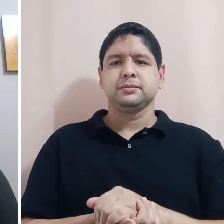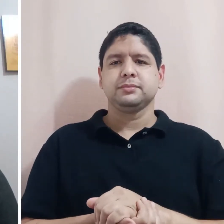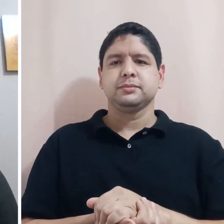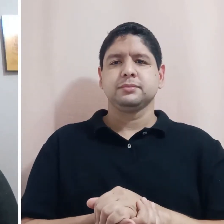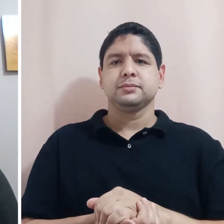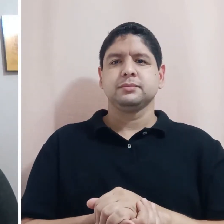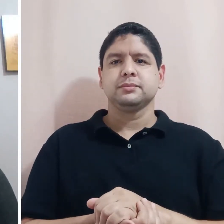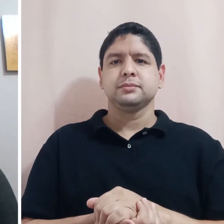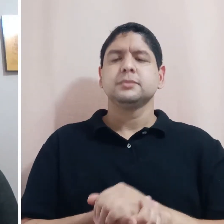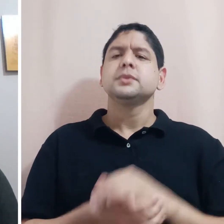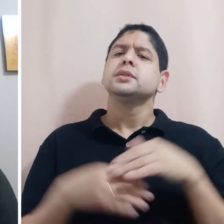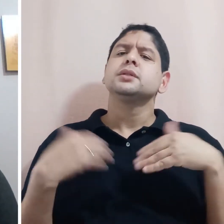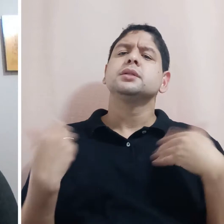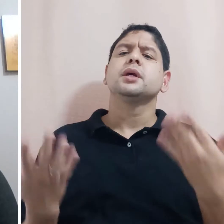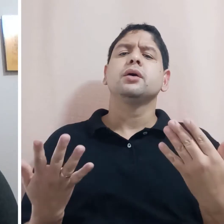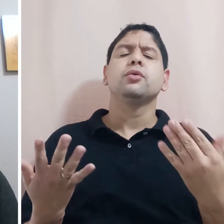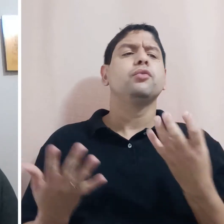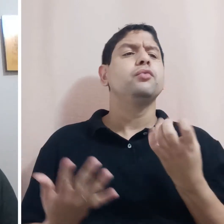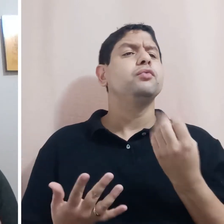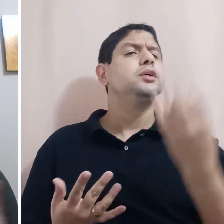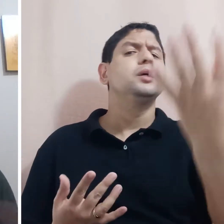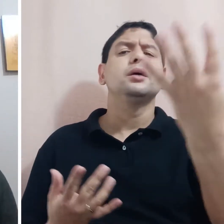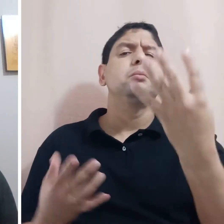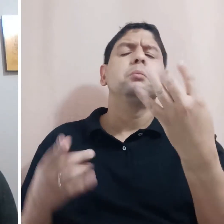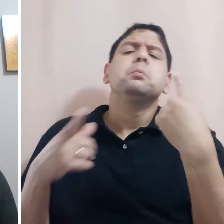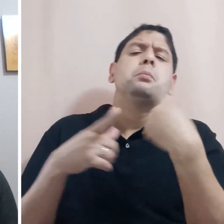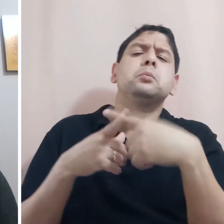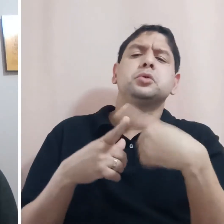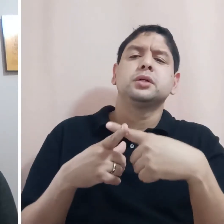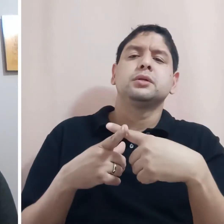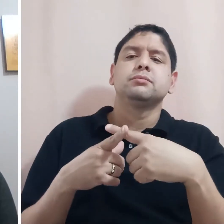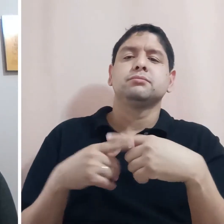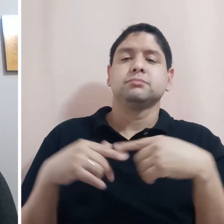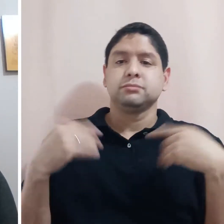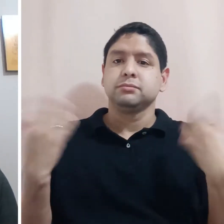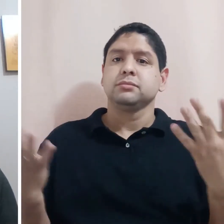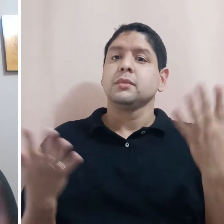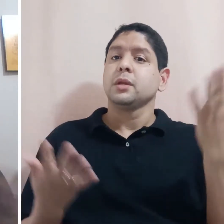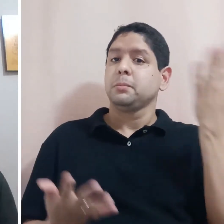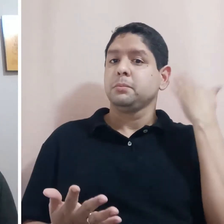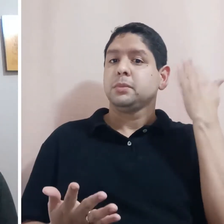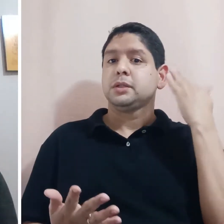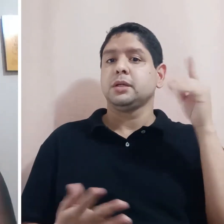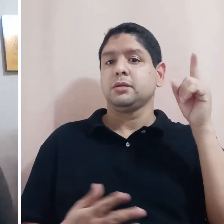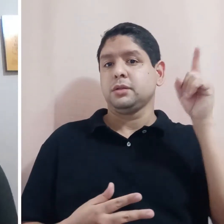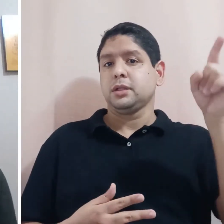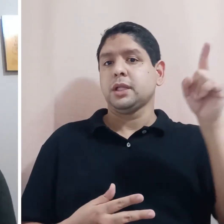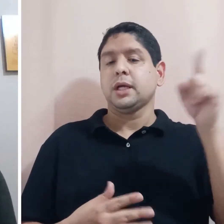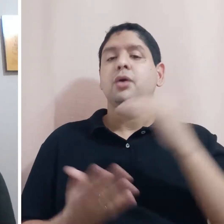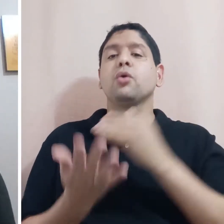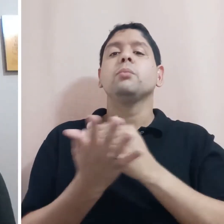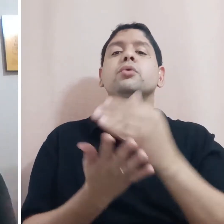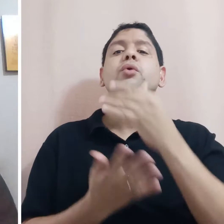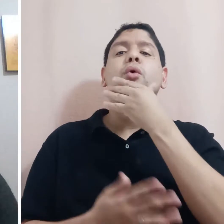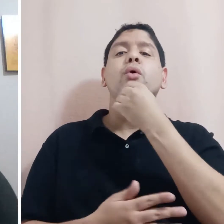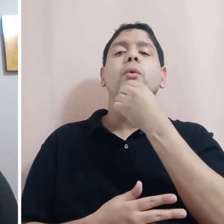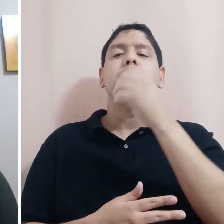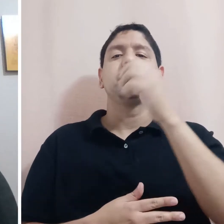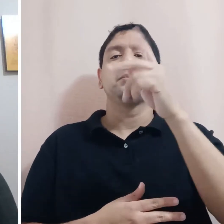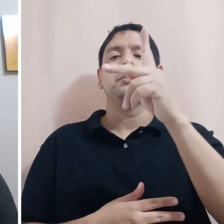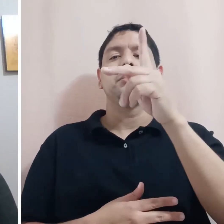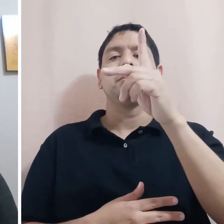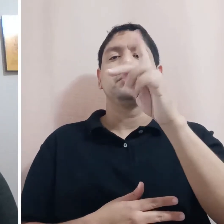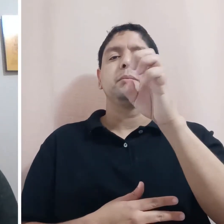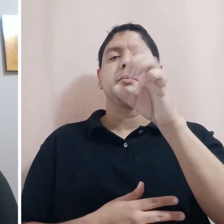seu início. Bem, primeiro assim, por que dessas viagens? Por que de viagens como a viagem, por exemplo, de lá